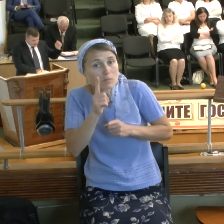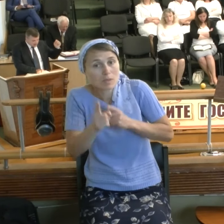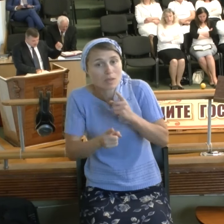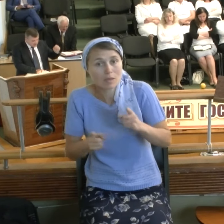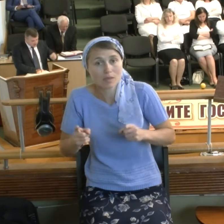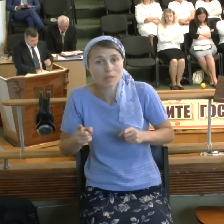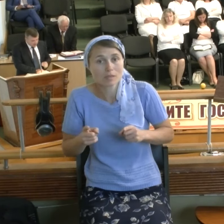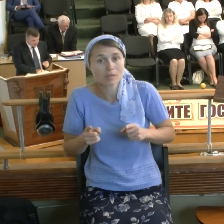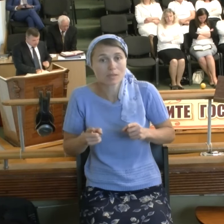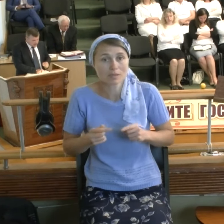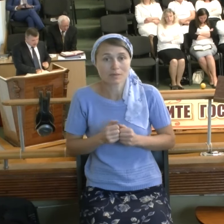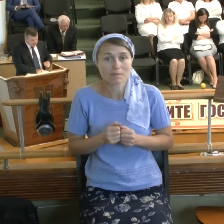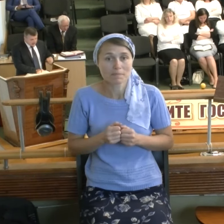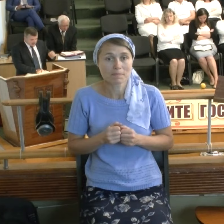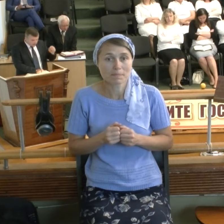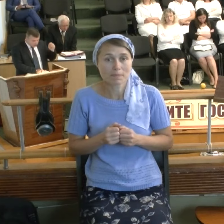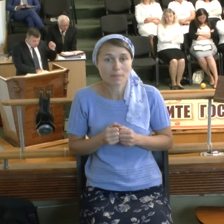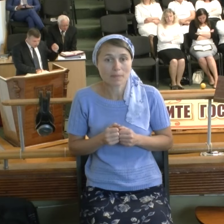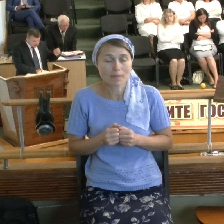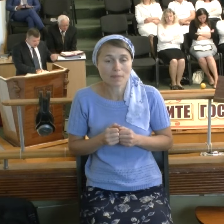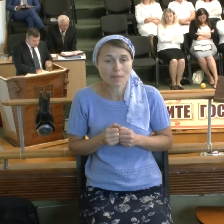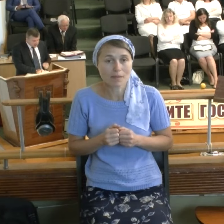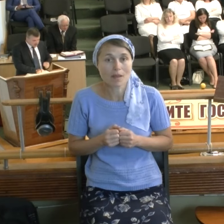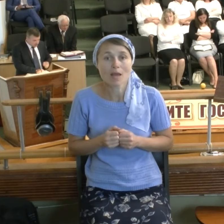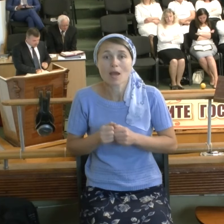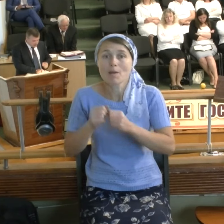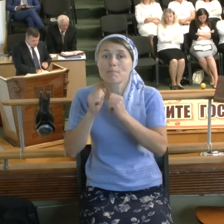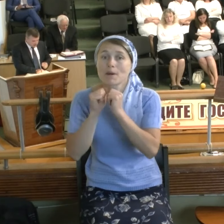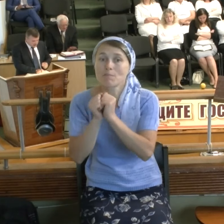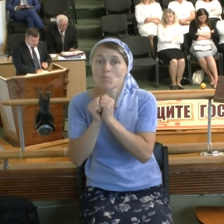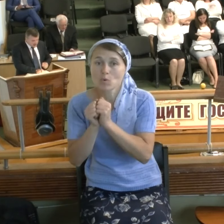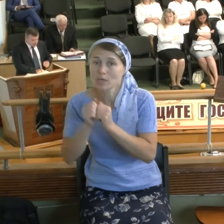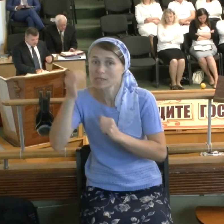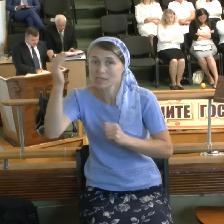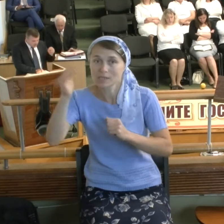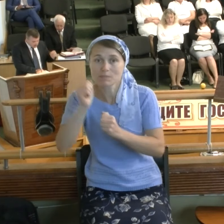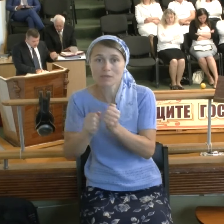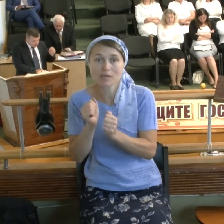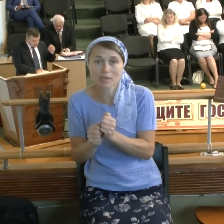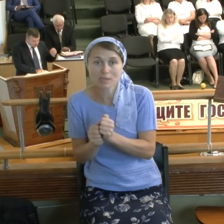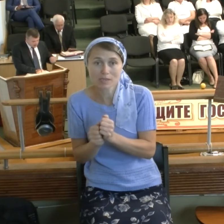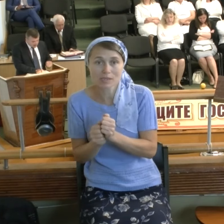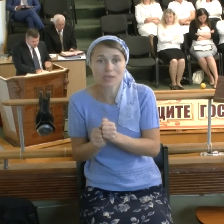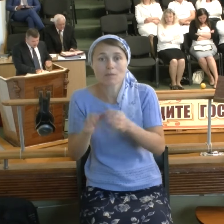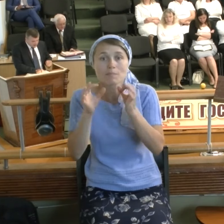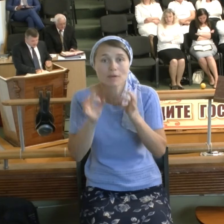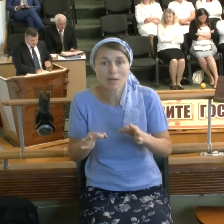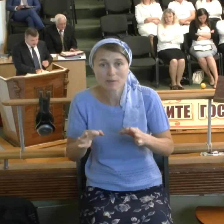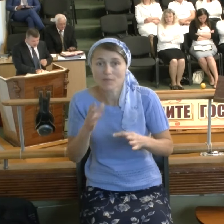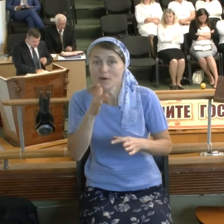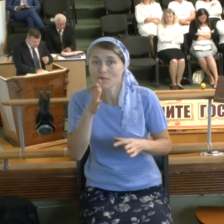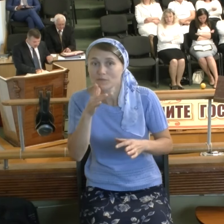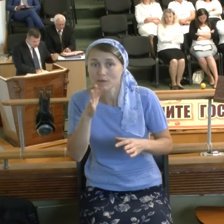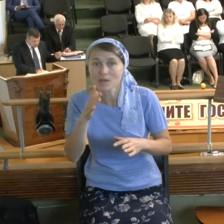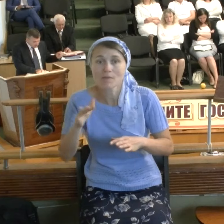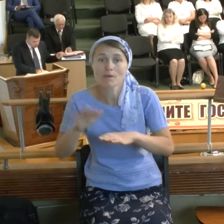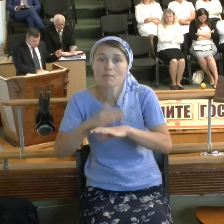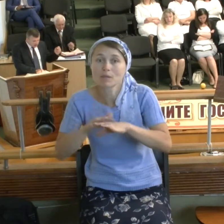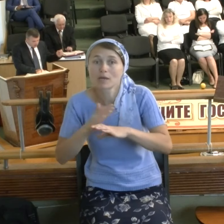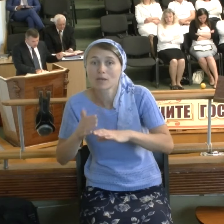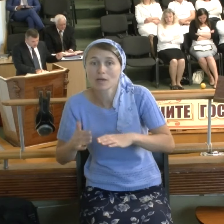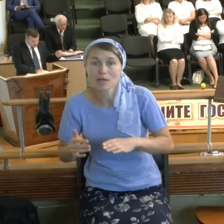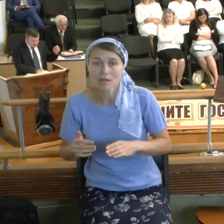псалме. Давид дальше продолжает. «Зато помолится тебе каждый праведник во время благопотребное, и тогда